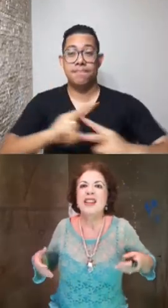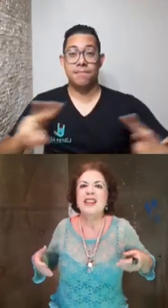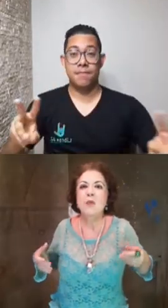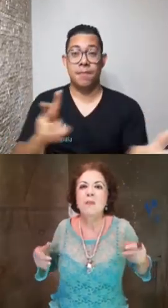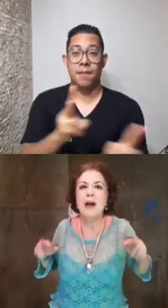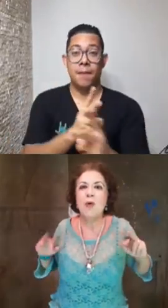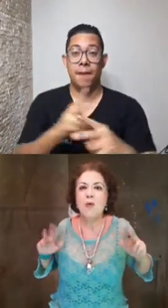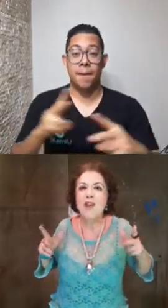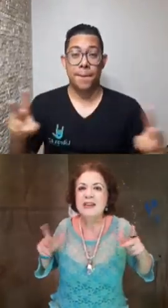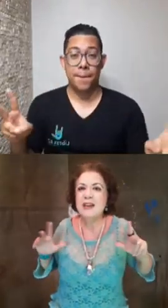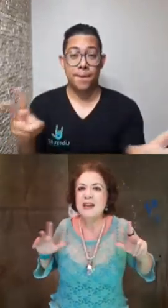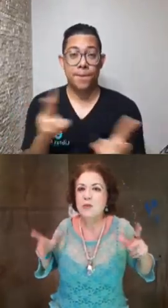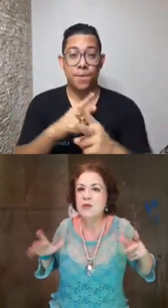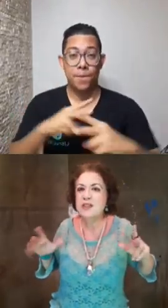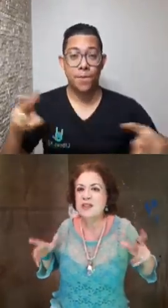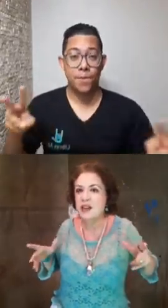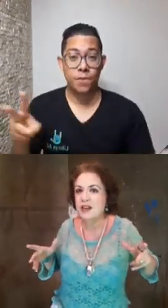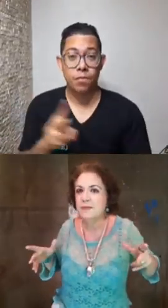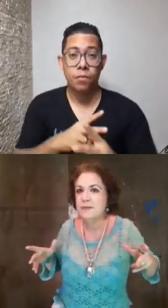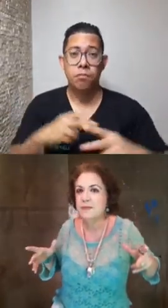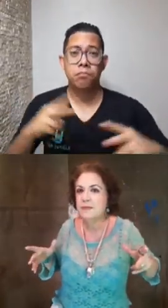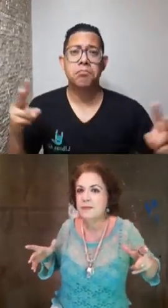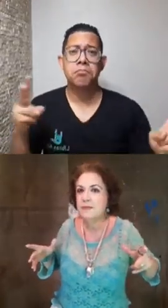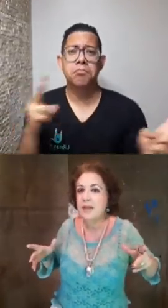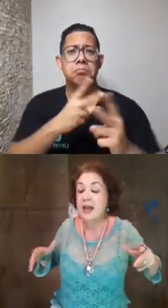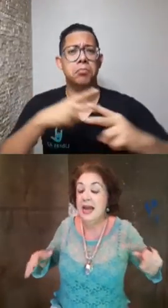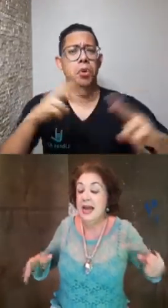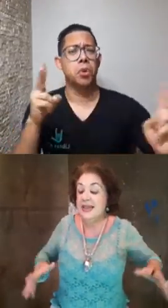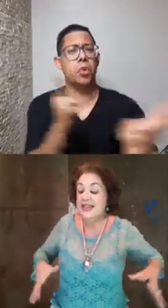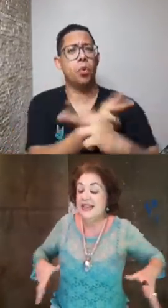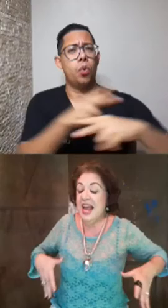Começou então uma conversa muito estranha.